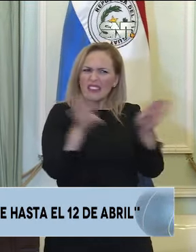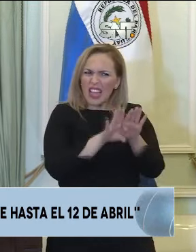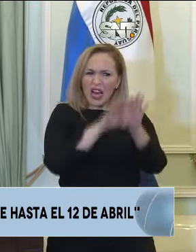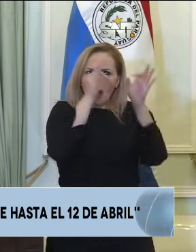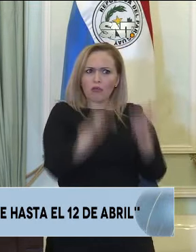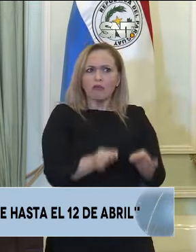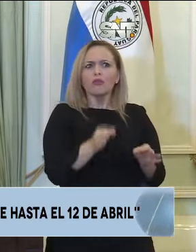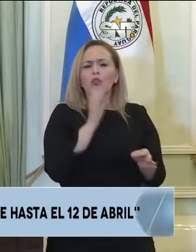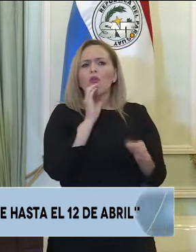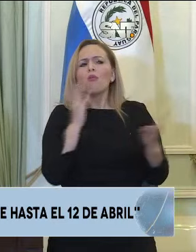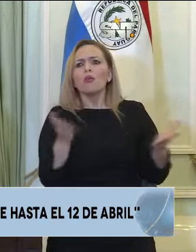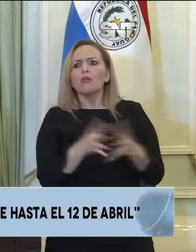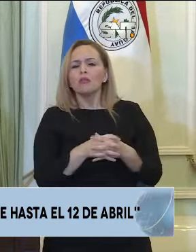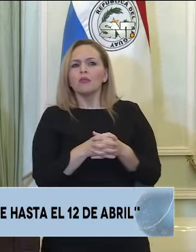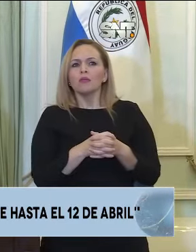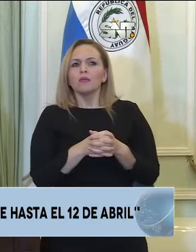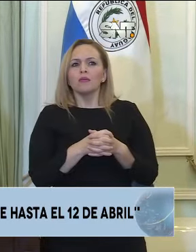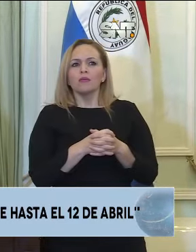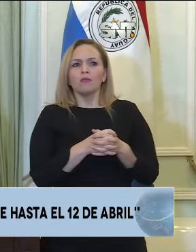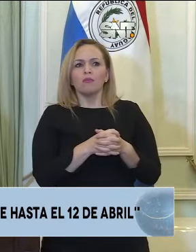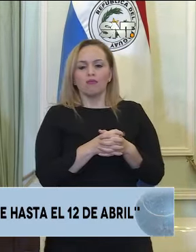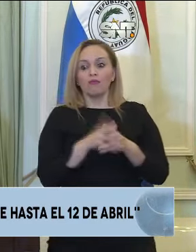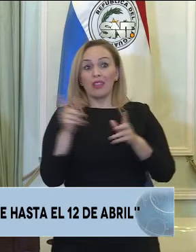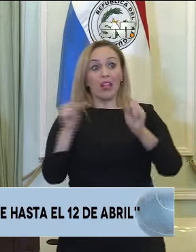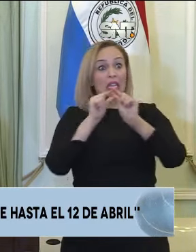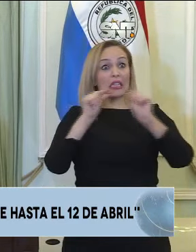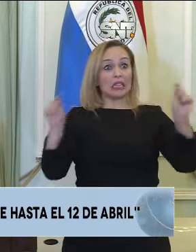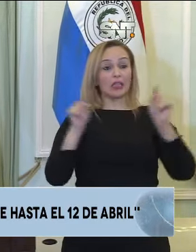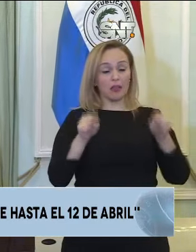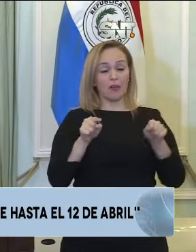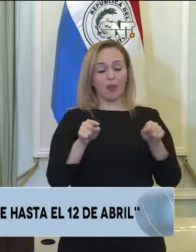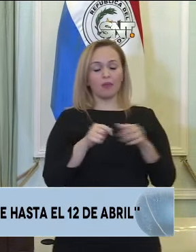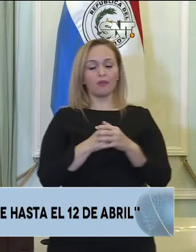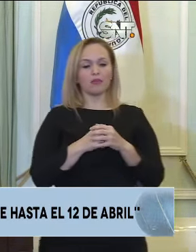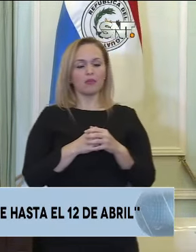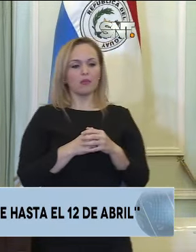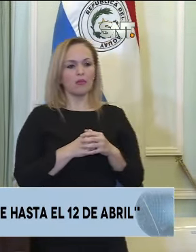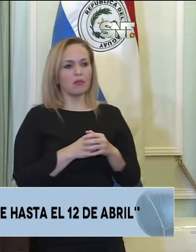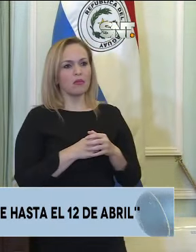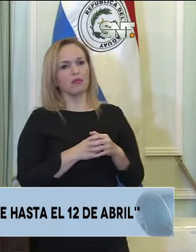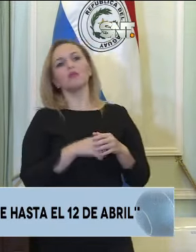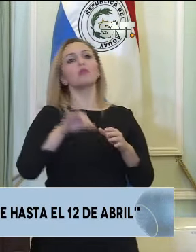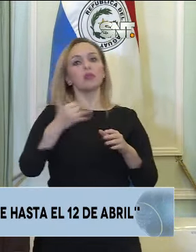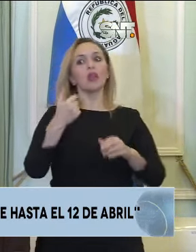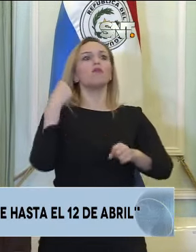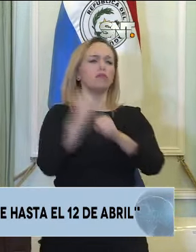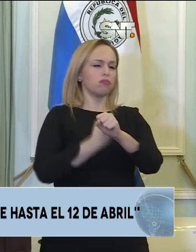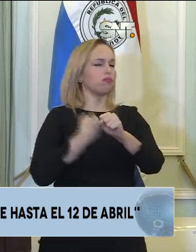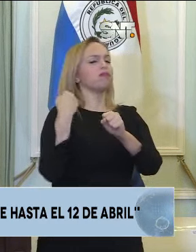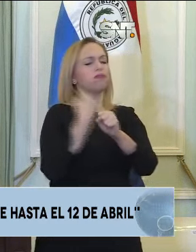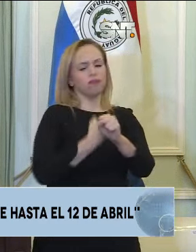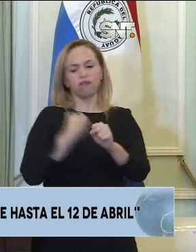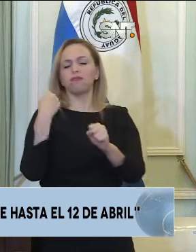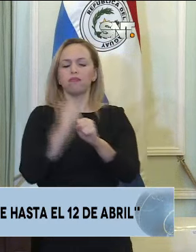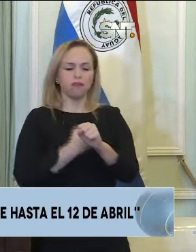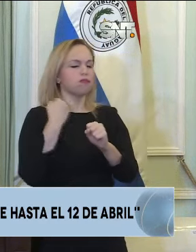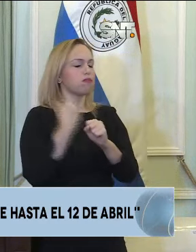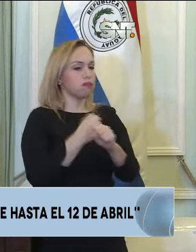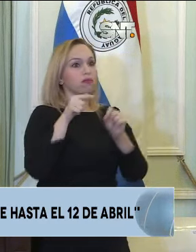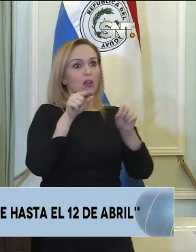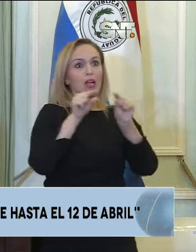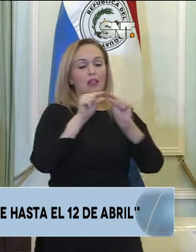partir de mañana? Entiendo que algunos, con relación a eso, en las últimas horas hemos estado aquí trabajando en este último